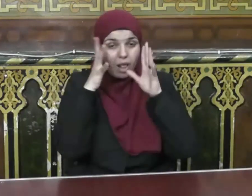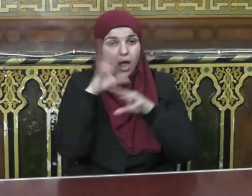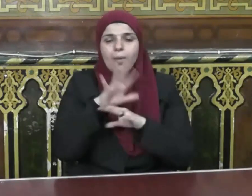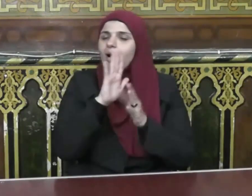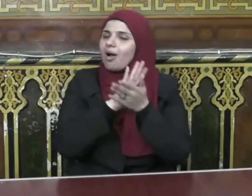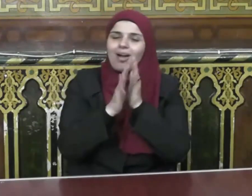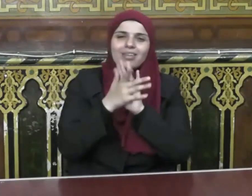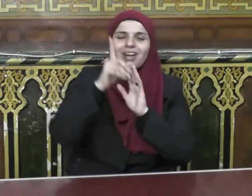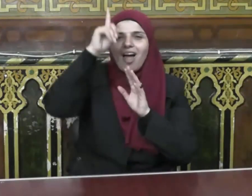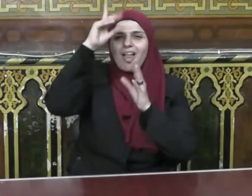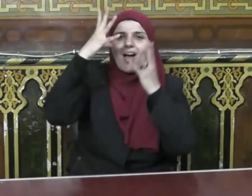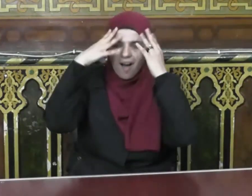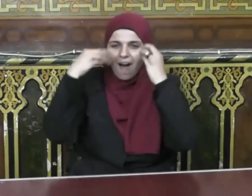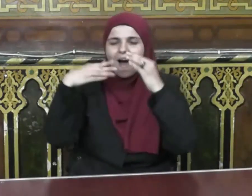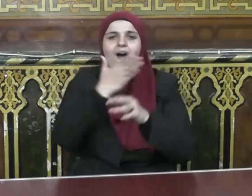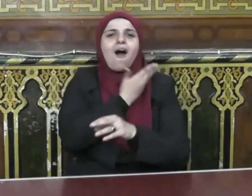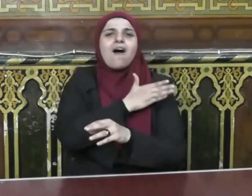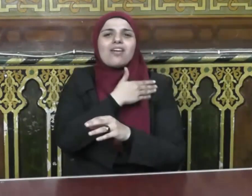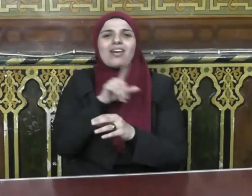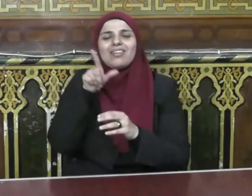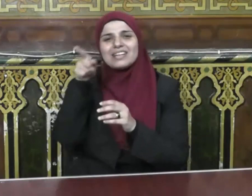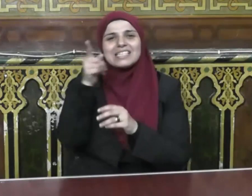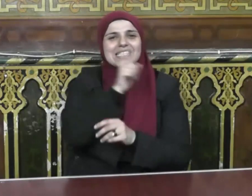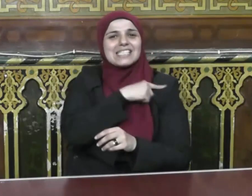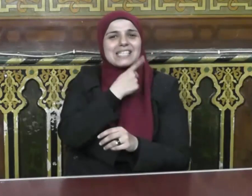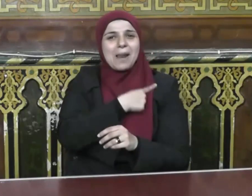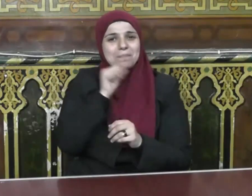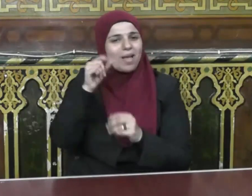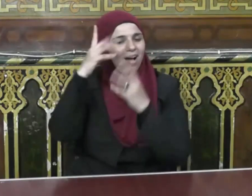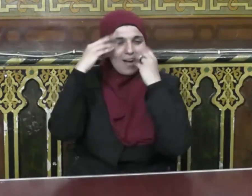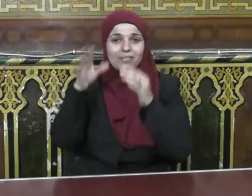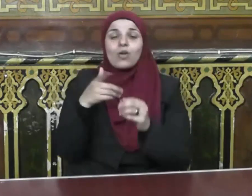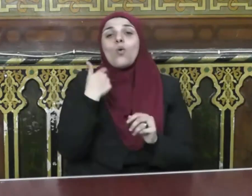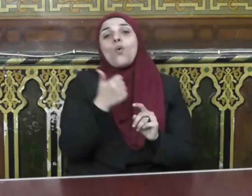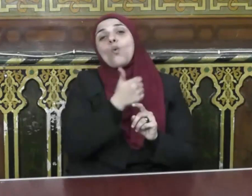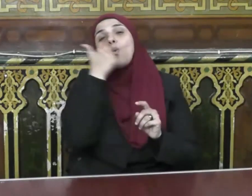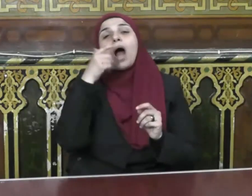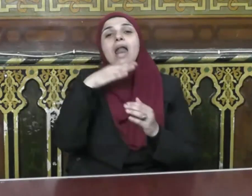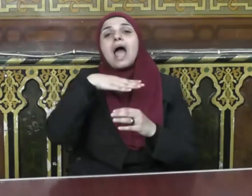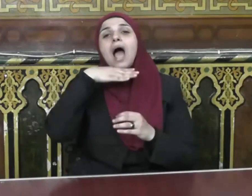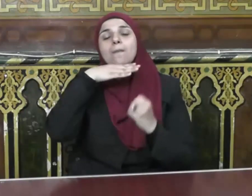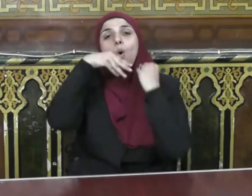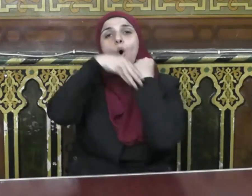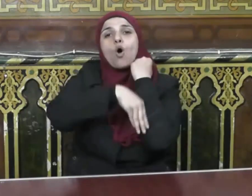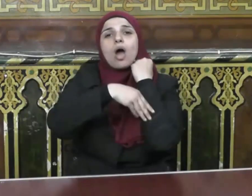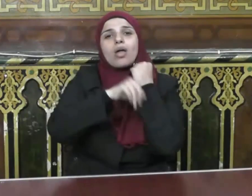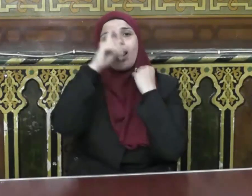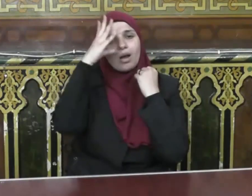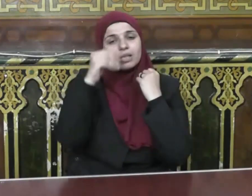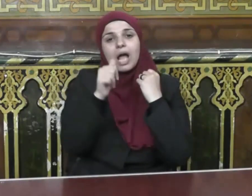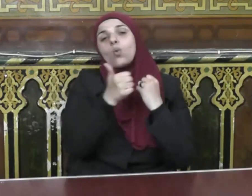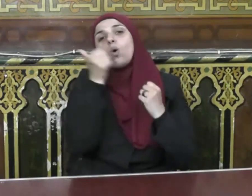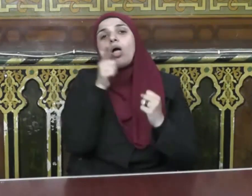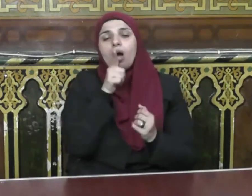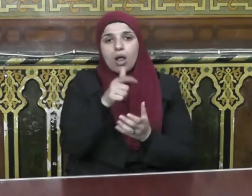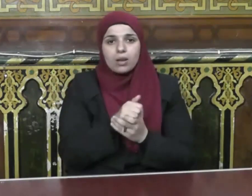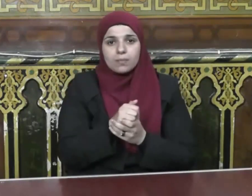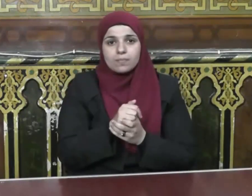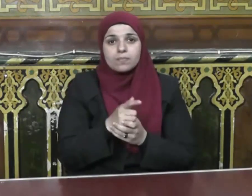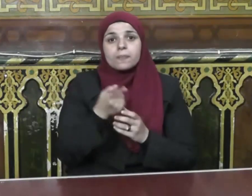فإن الله قد غفر لك ذنبك. وعن أبي هريرة رضي الله عنه قال: قام